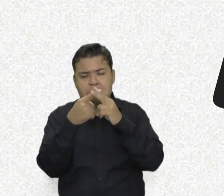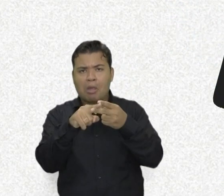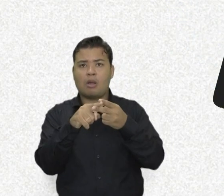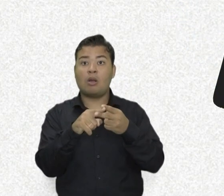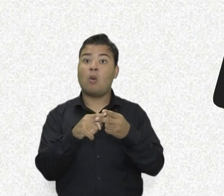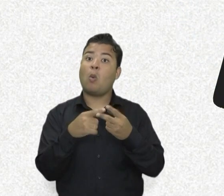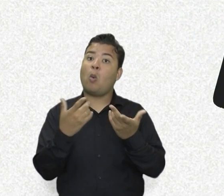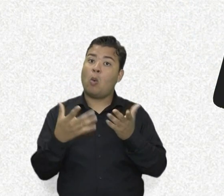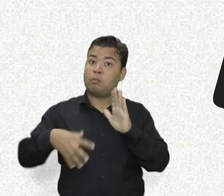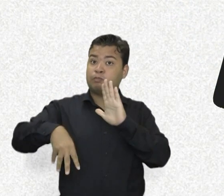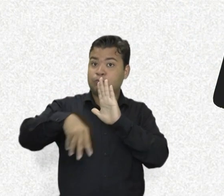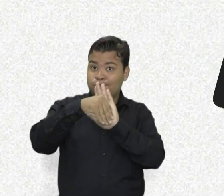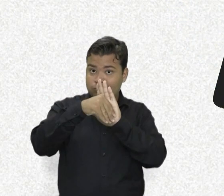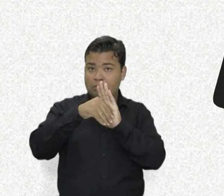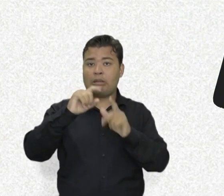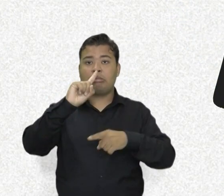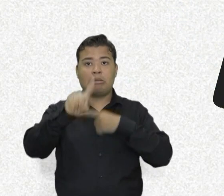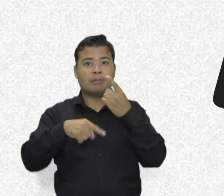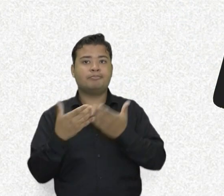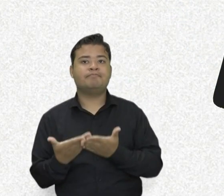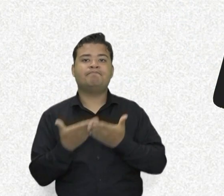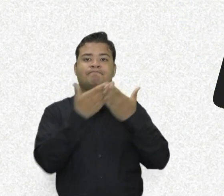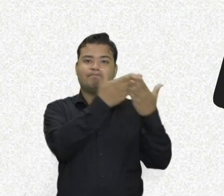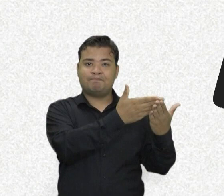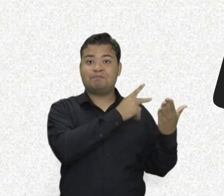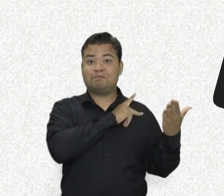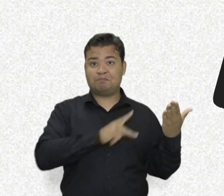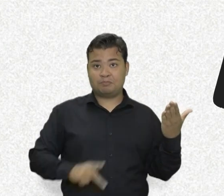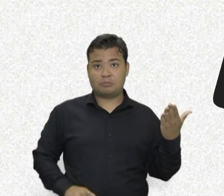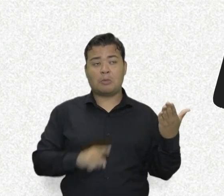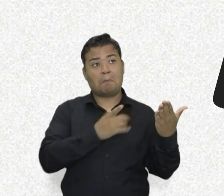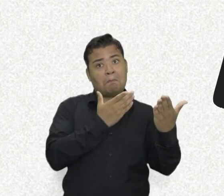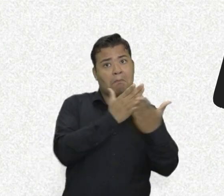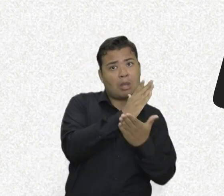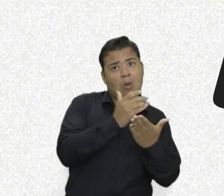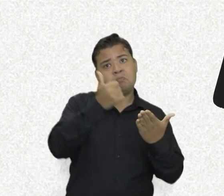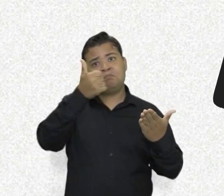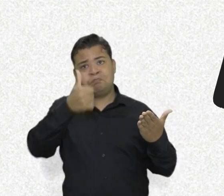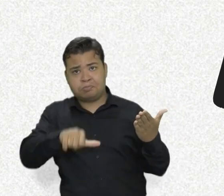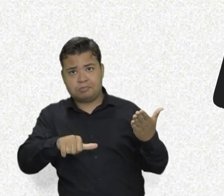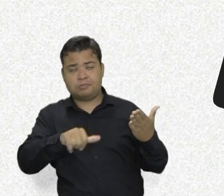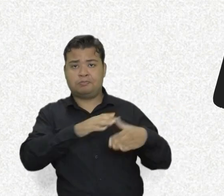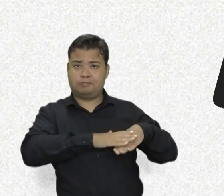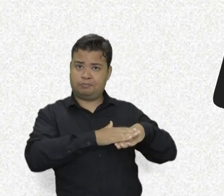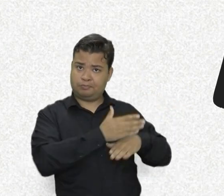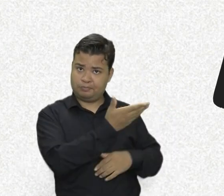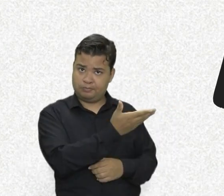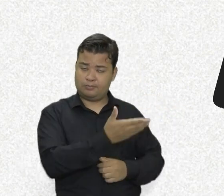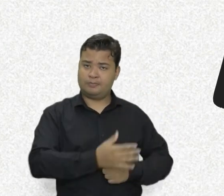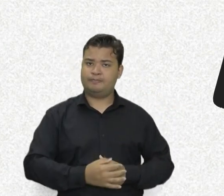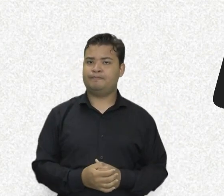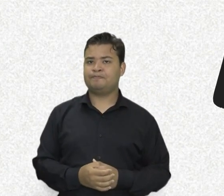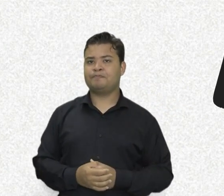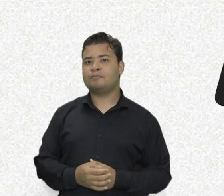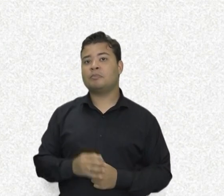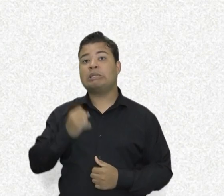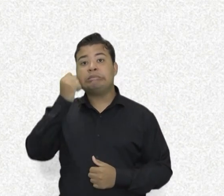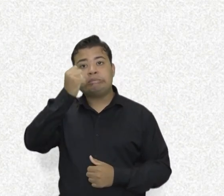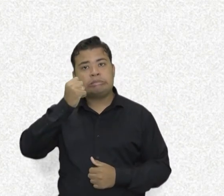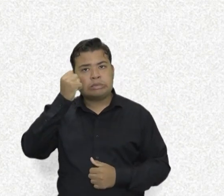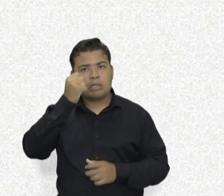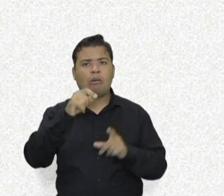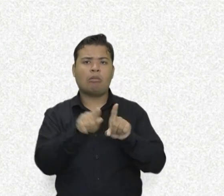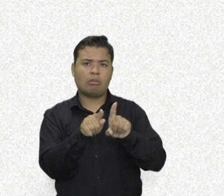alterando e propondo emendas antes que estes cheguem à presidência da República para sanção ou veto.